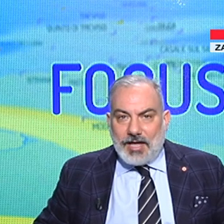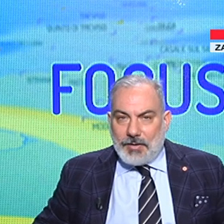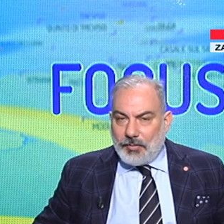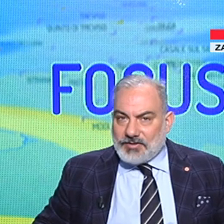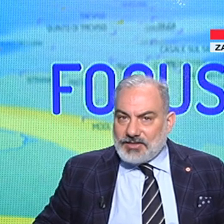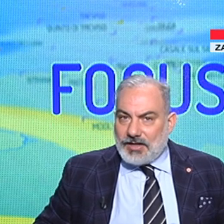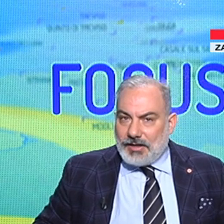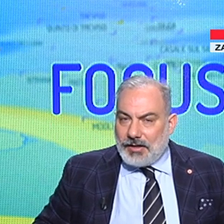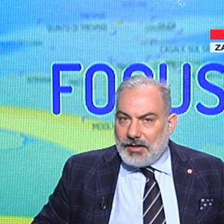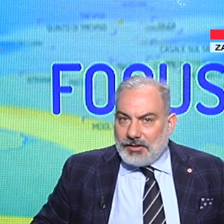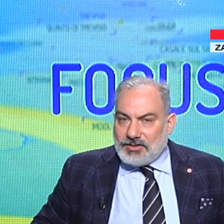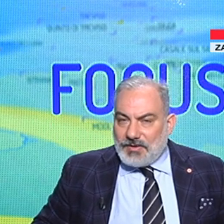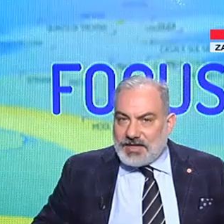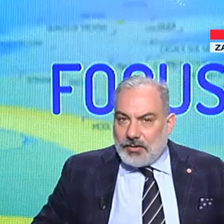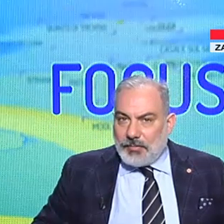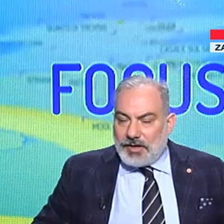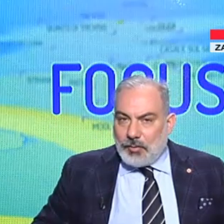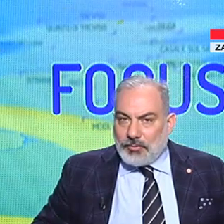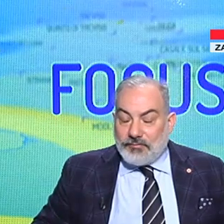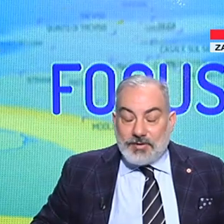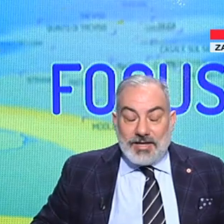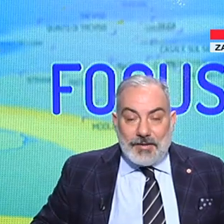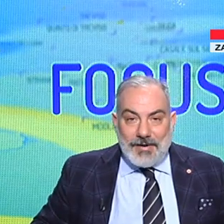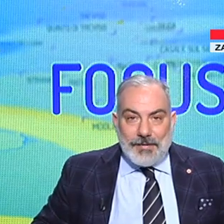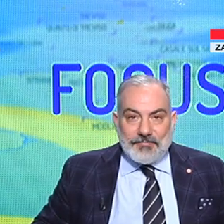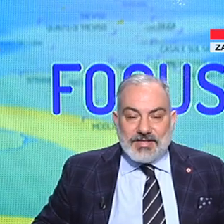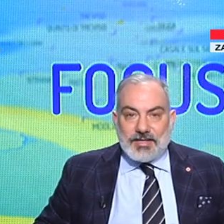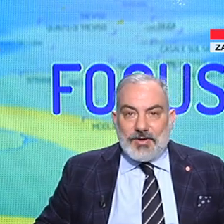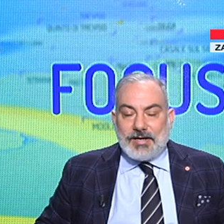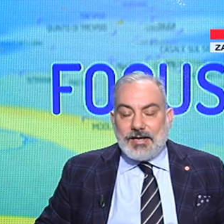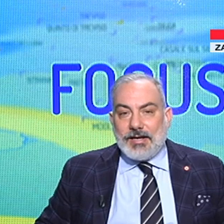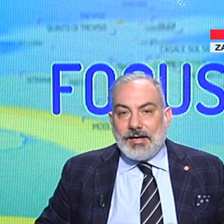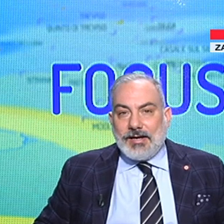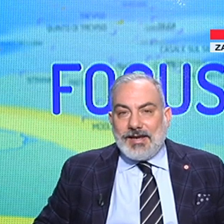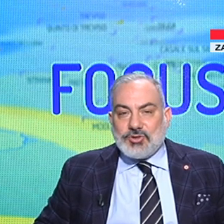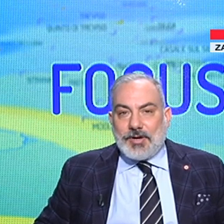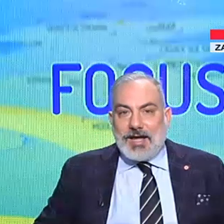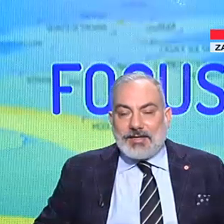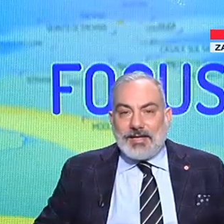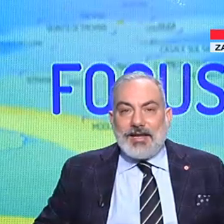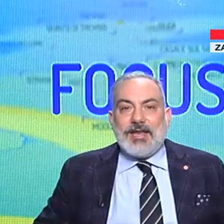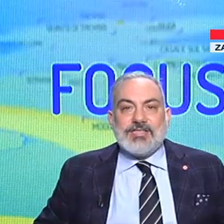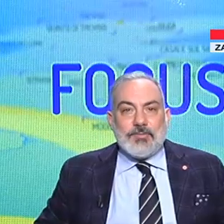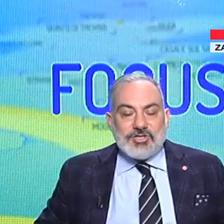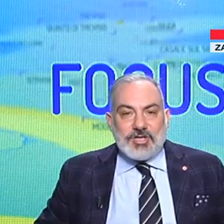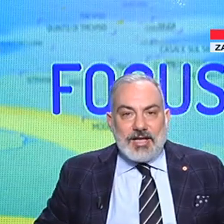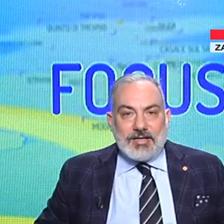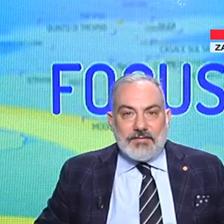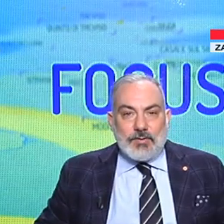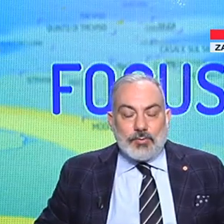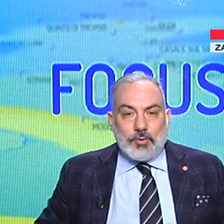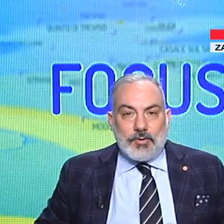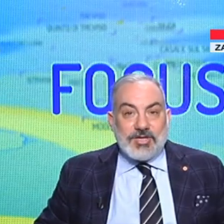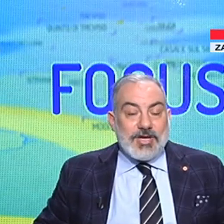dell'antico termine, poi questa sera nel TG Bassano ne parleremo più diffusamente, ma è stata anche la giornata dell'ennesimo